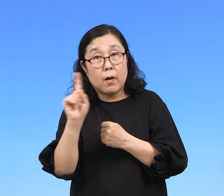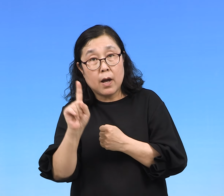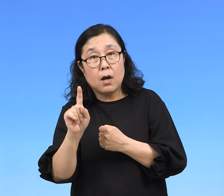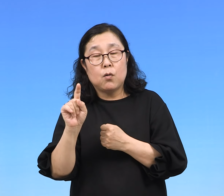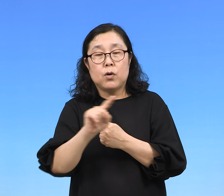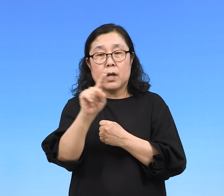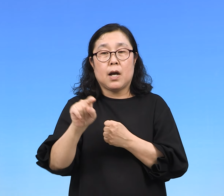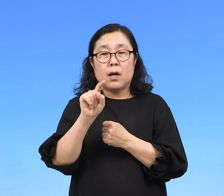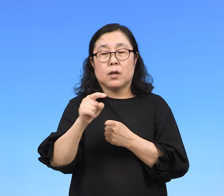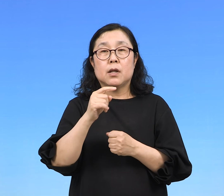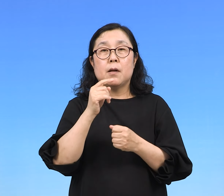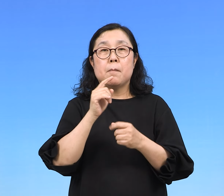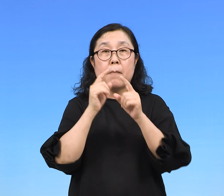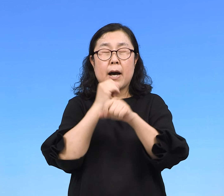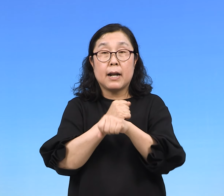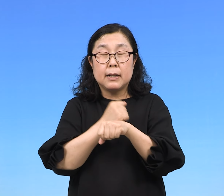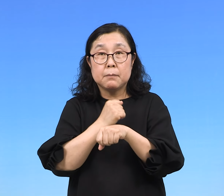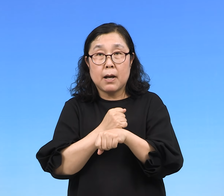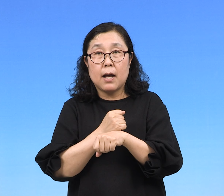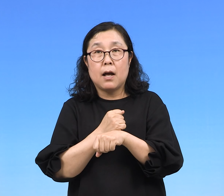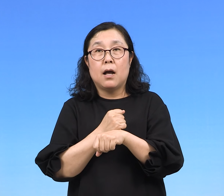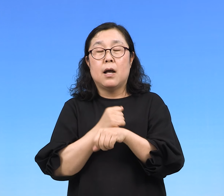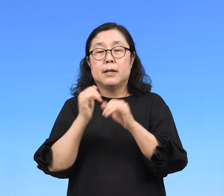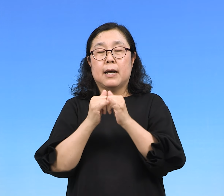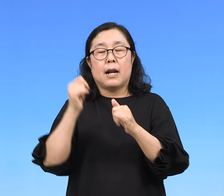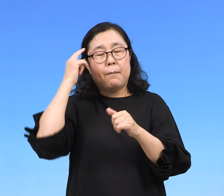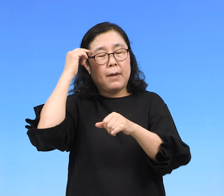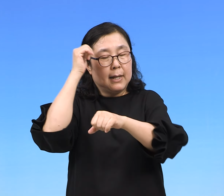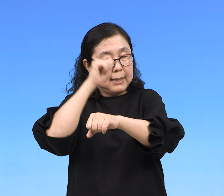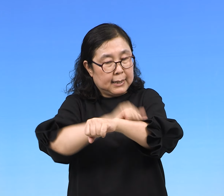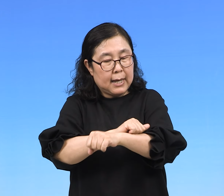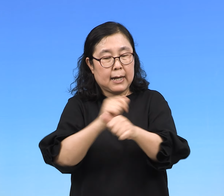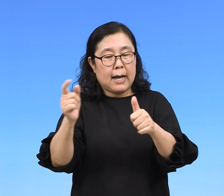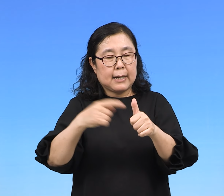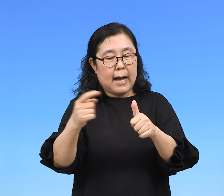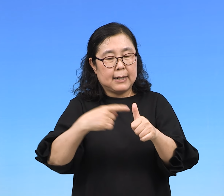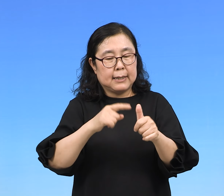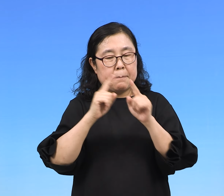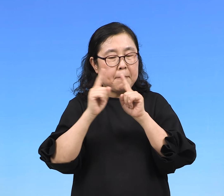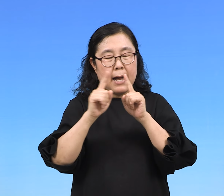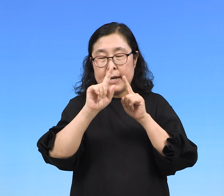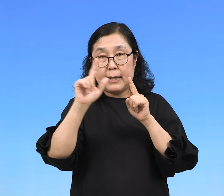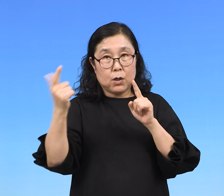우리가 이것을 말하거니와 사람의 지혜가 가르친 말로 아니하고